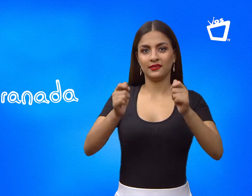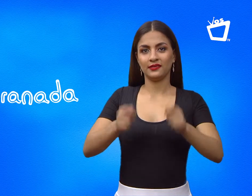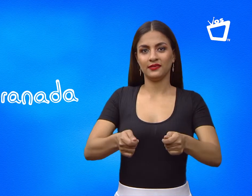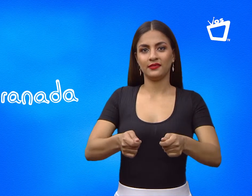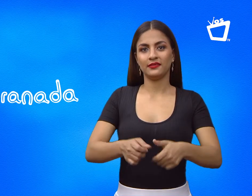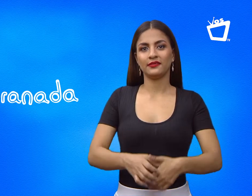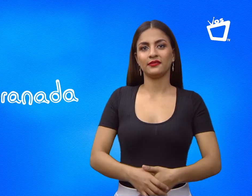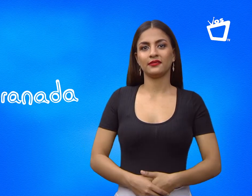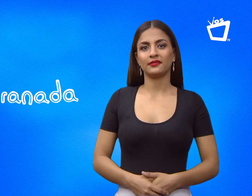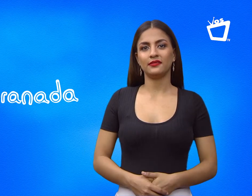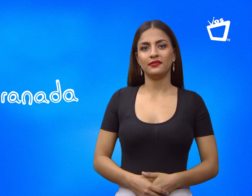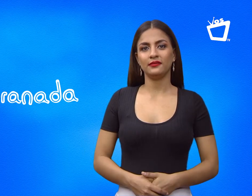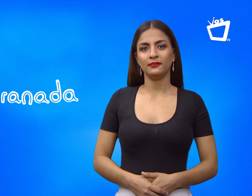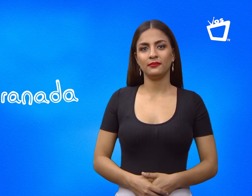Granada.